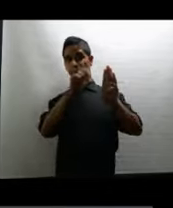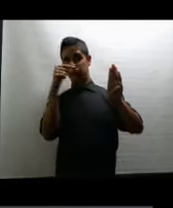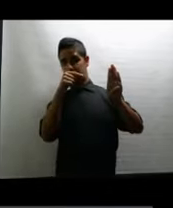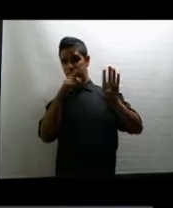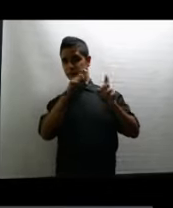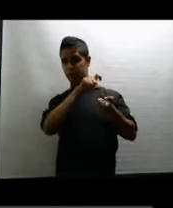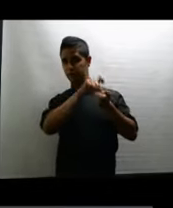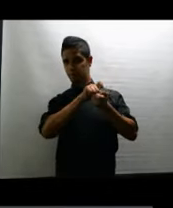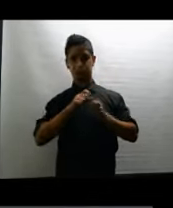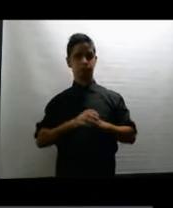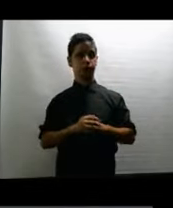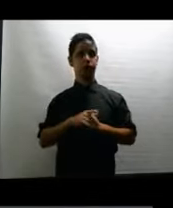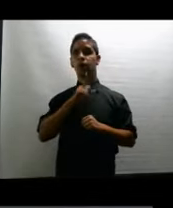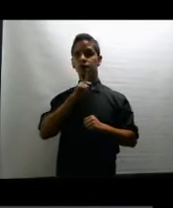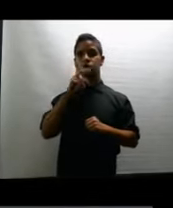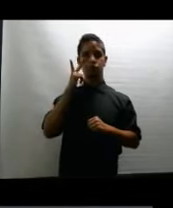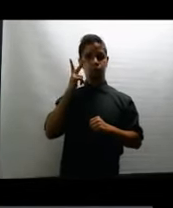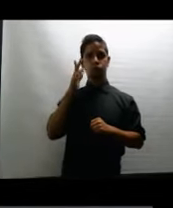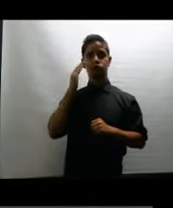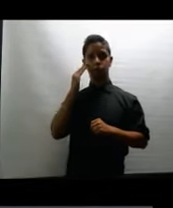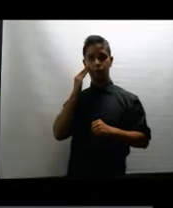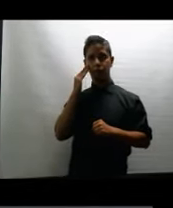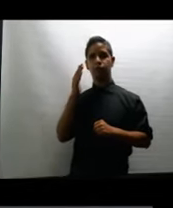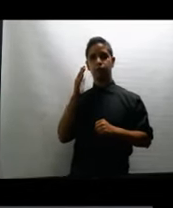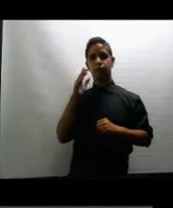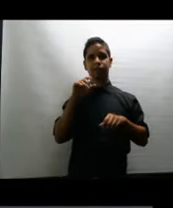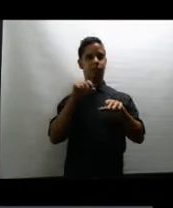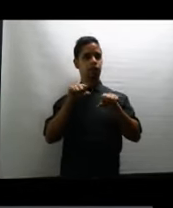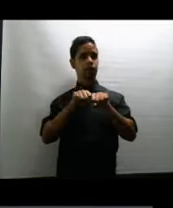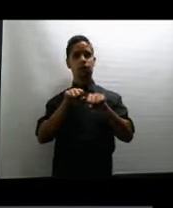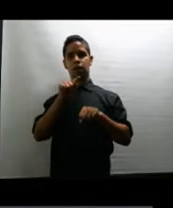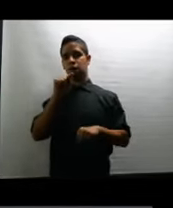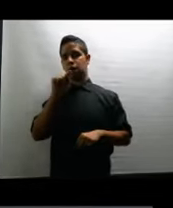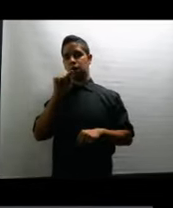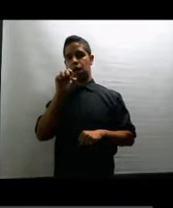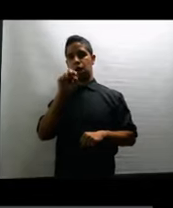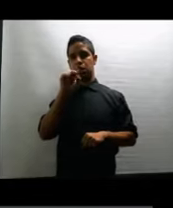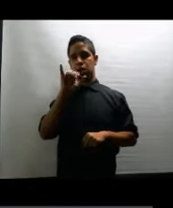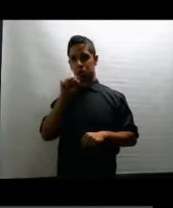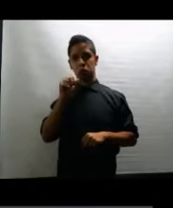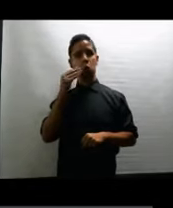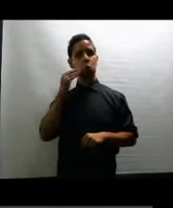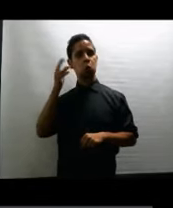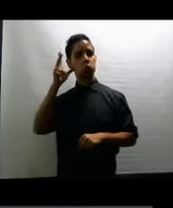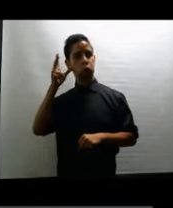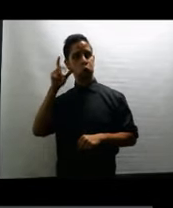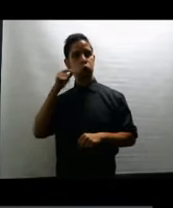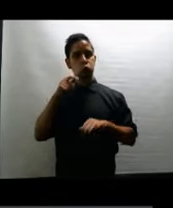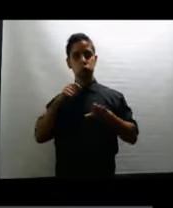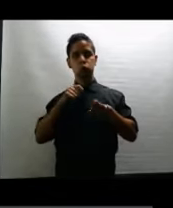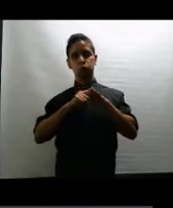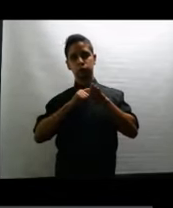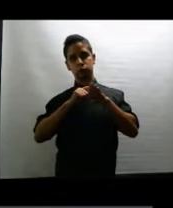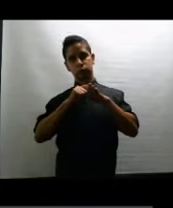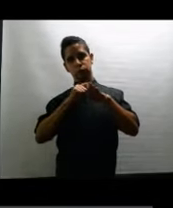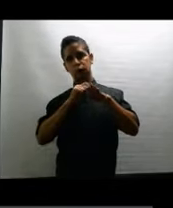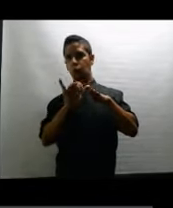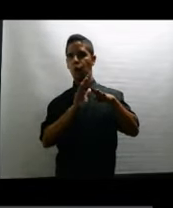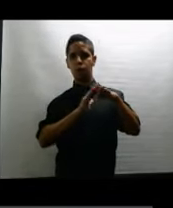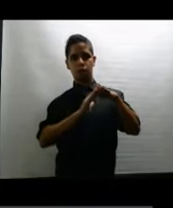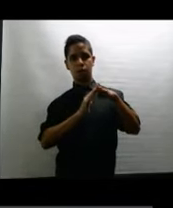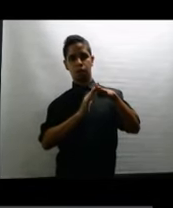también yo solo he visto con la suela blanca de los tenis. Uh-huh. Esa diluye un poquito de bicarbonato con cepillito de dientes y agua y lo limpia. Pues lo